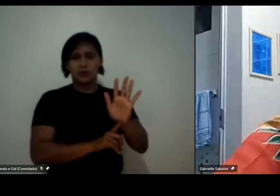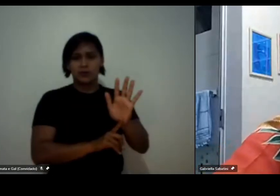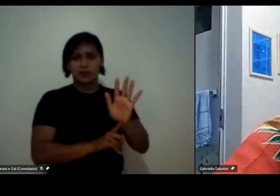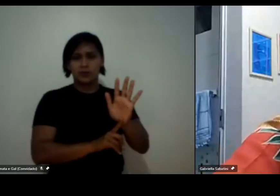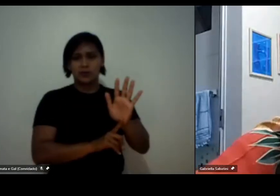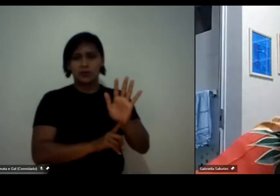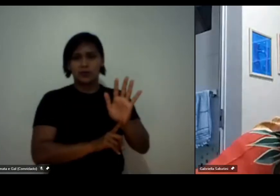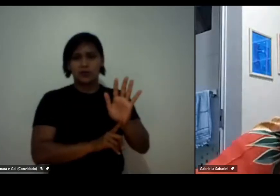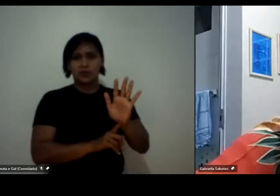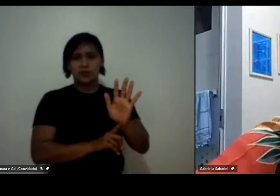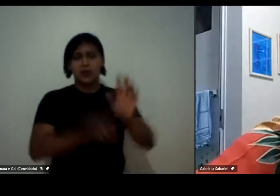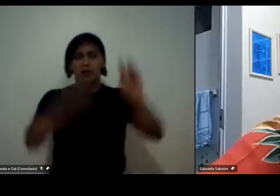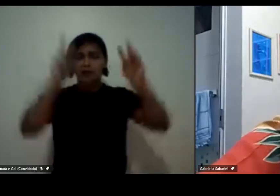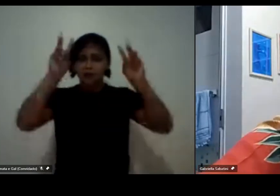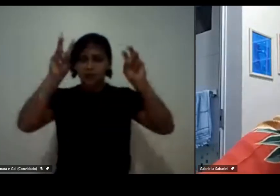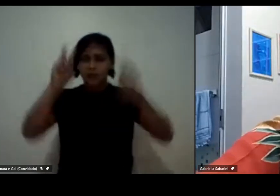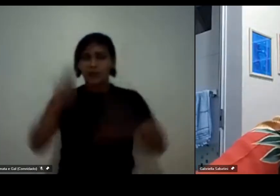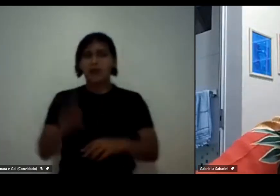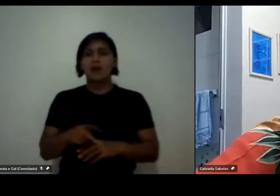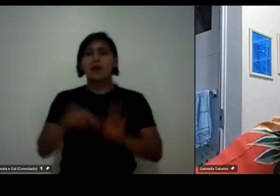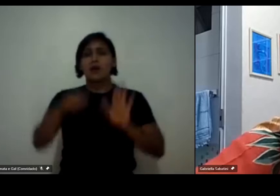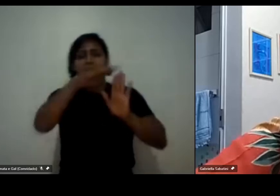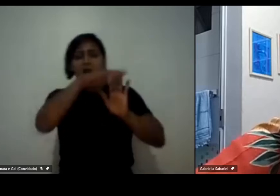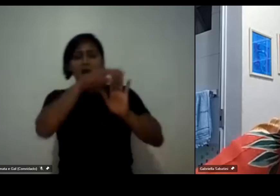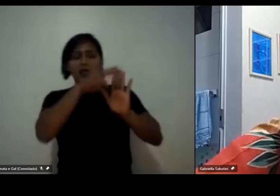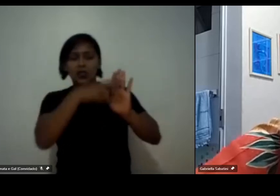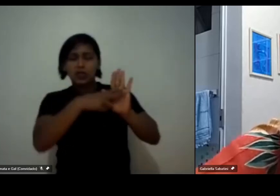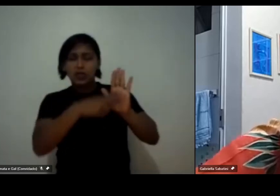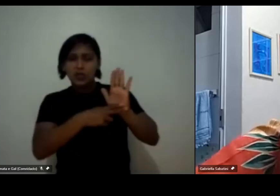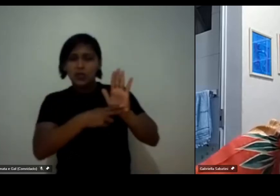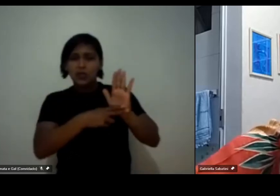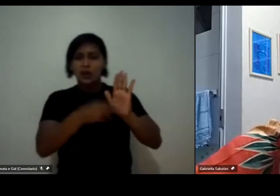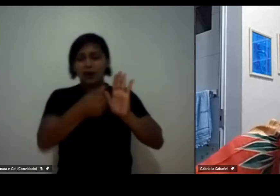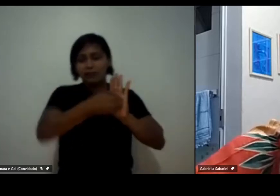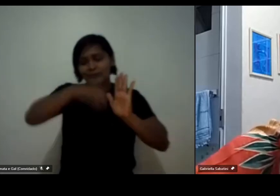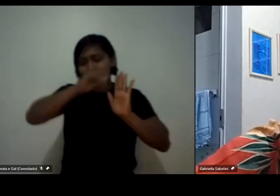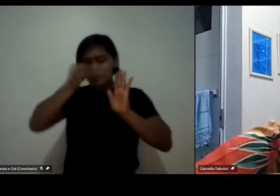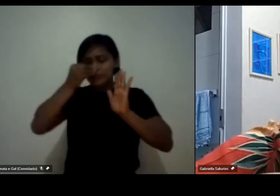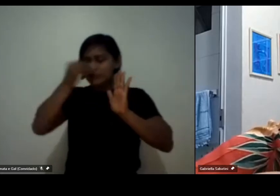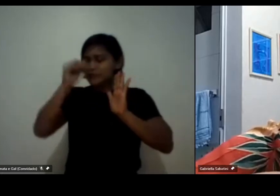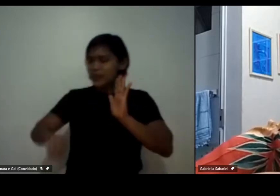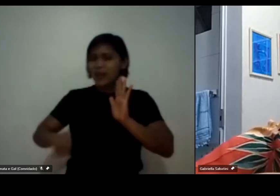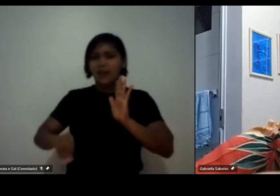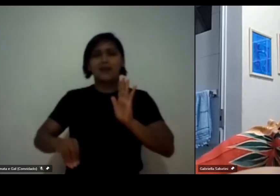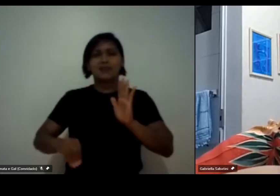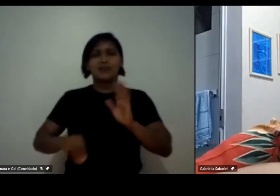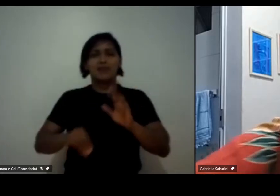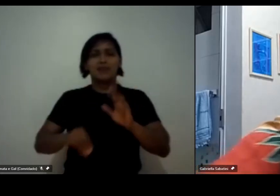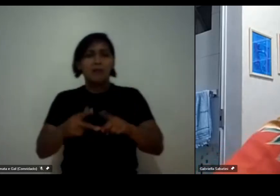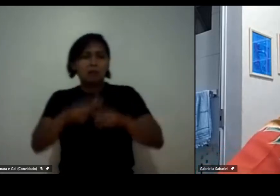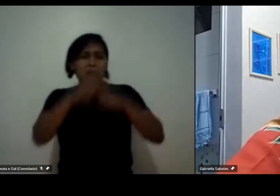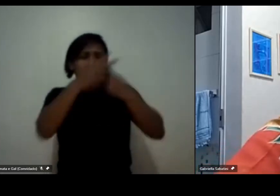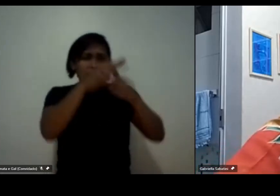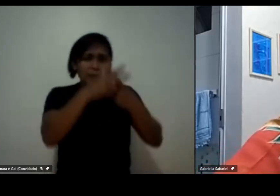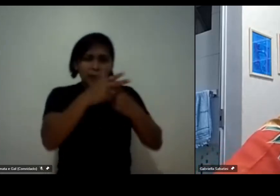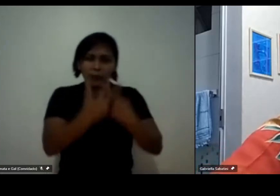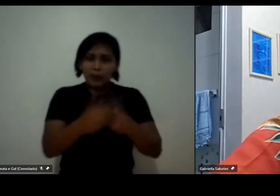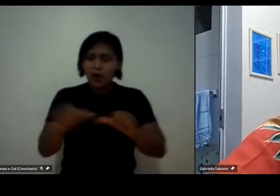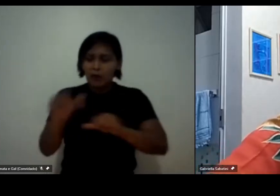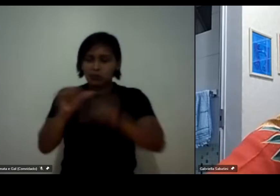tendencioso, abre aspas. A norma desvaloriza o existente para corrigi-lo, ou seja, nenhuma regra é